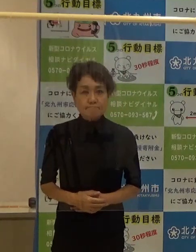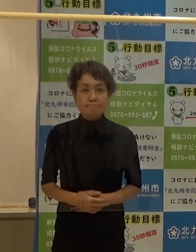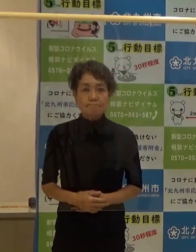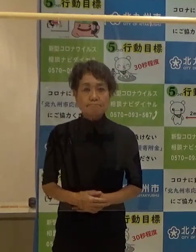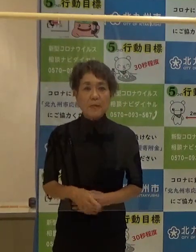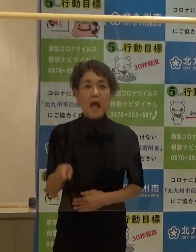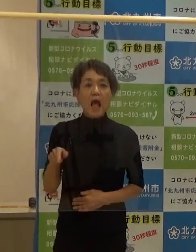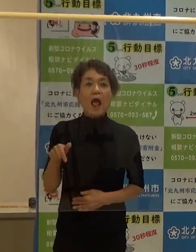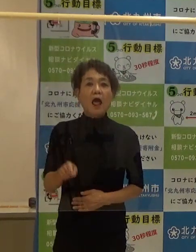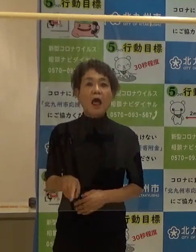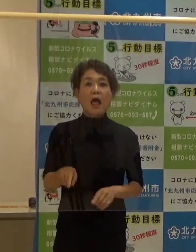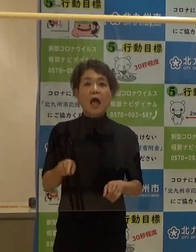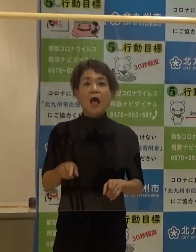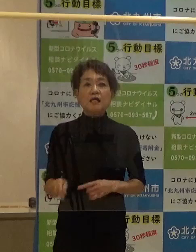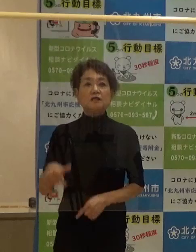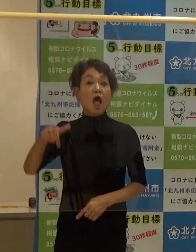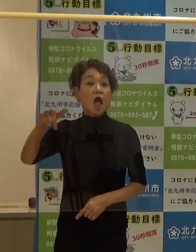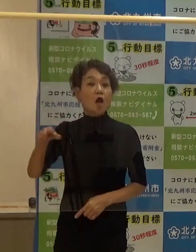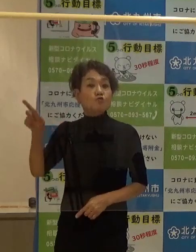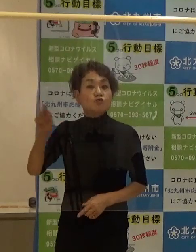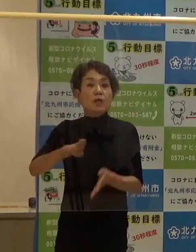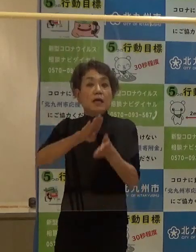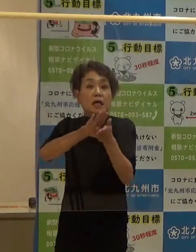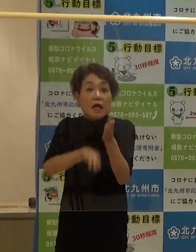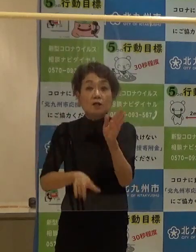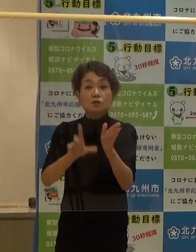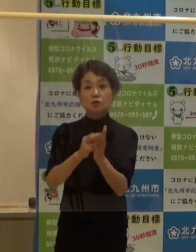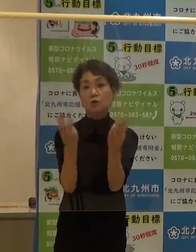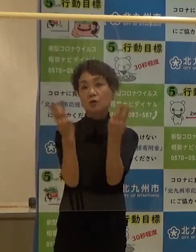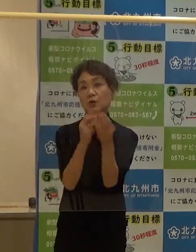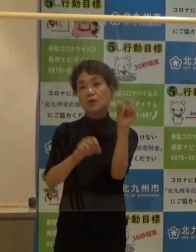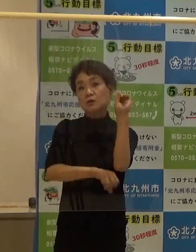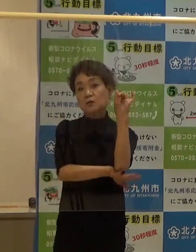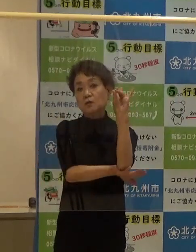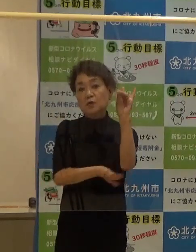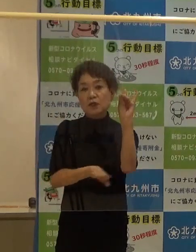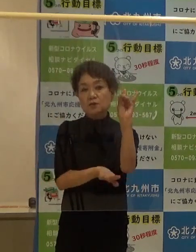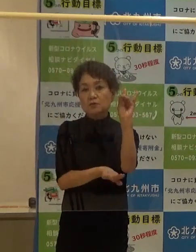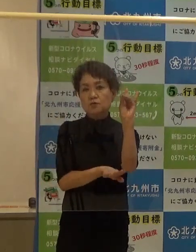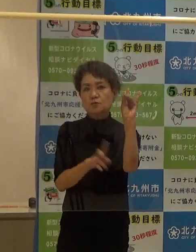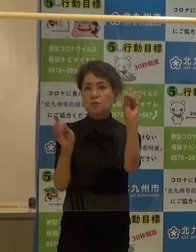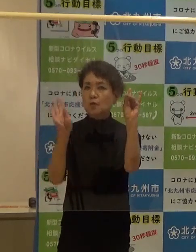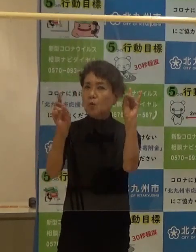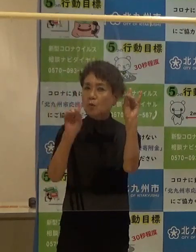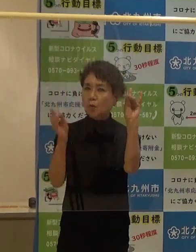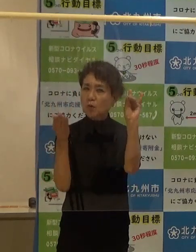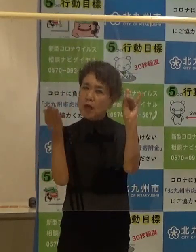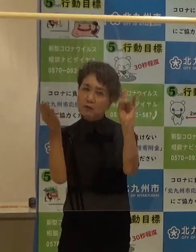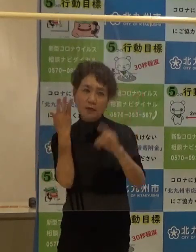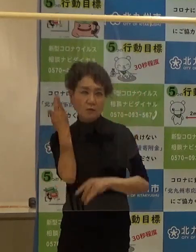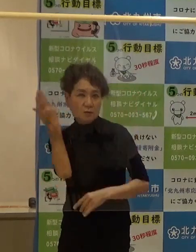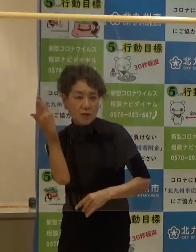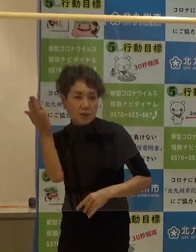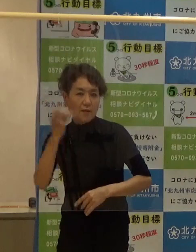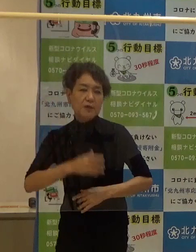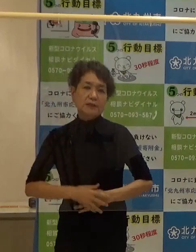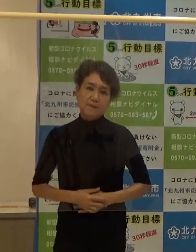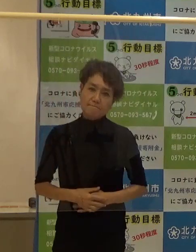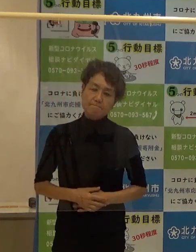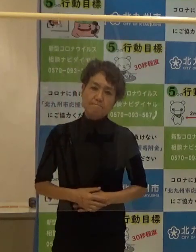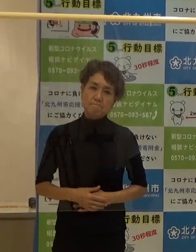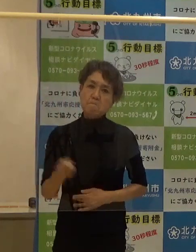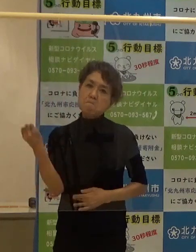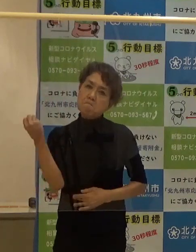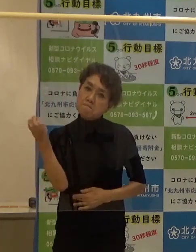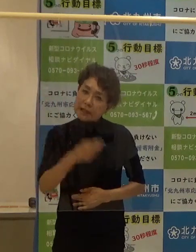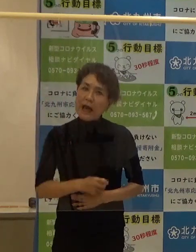ね、解除するときの基準というのは今後どのような扱いになるかというのを聞いているんですが、また